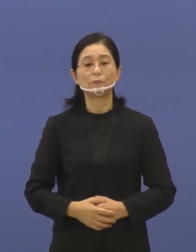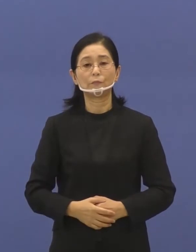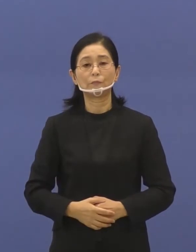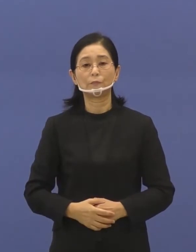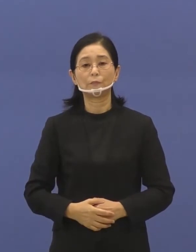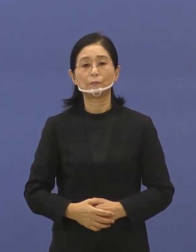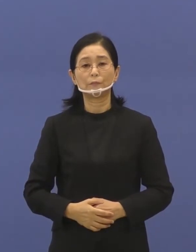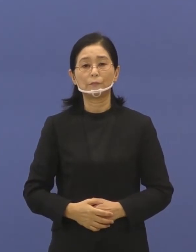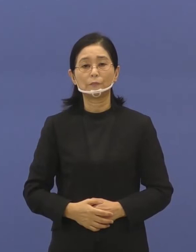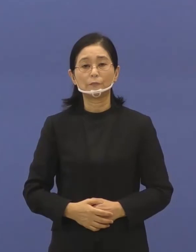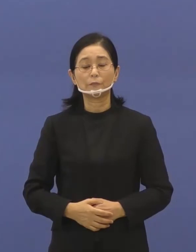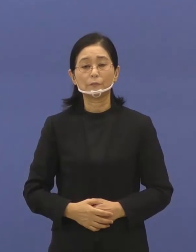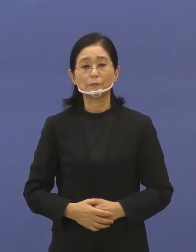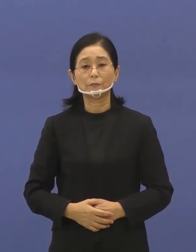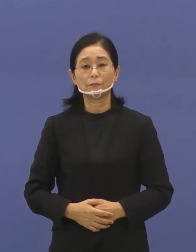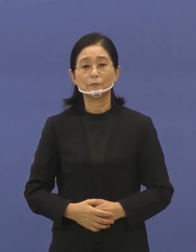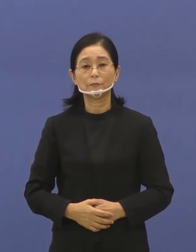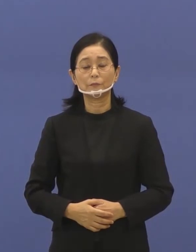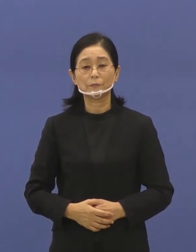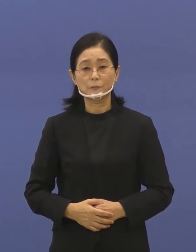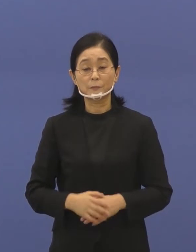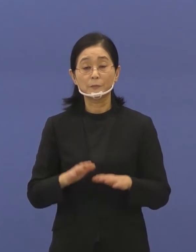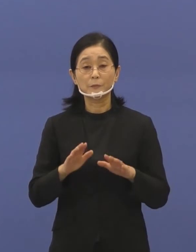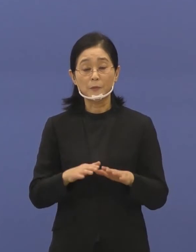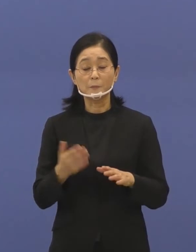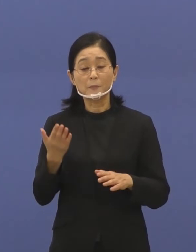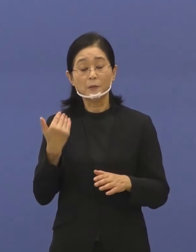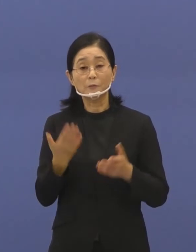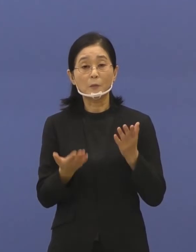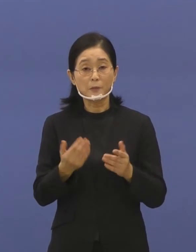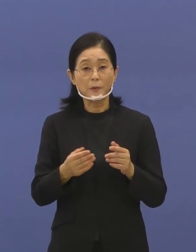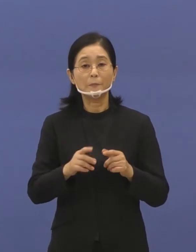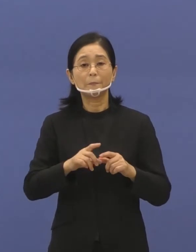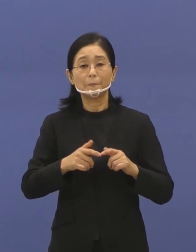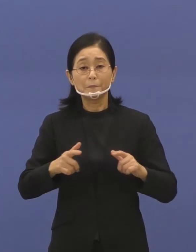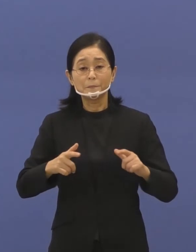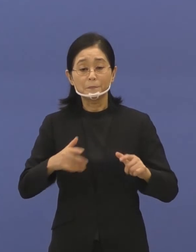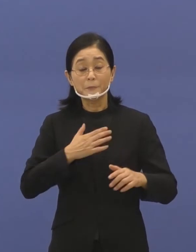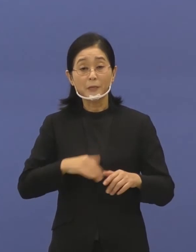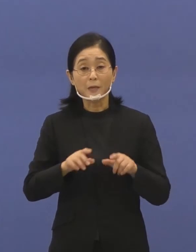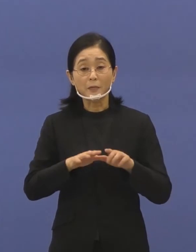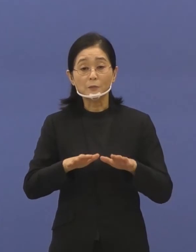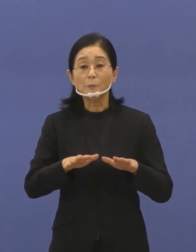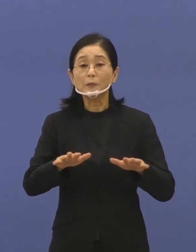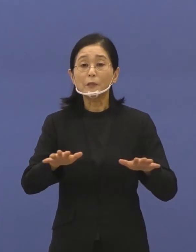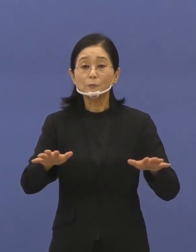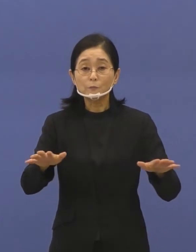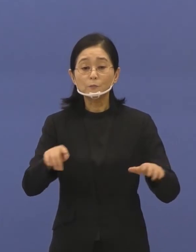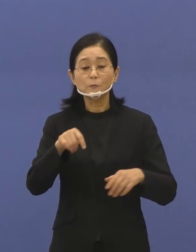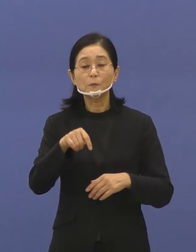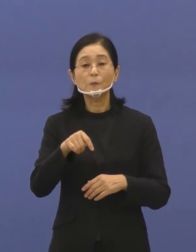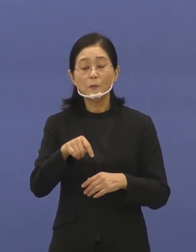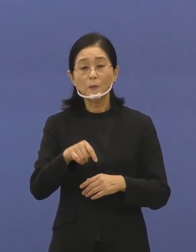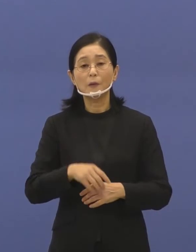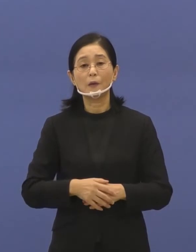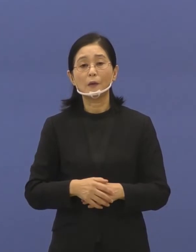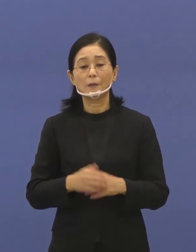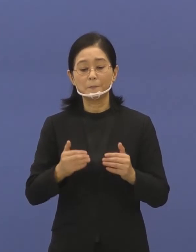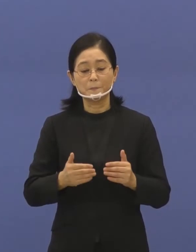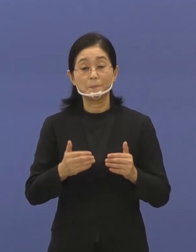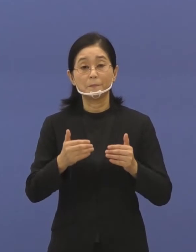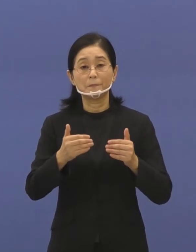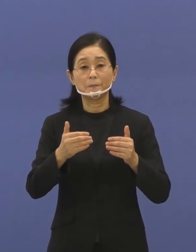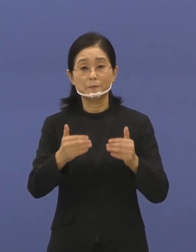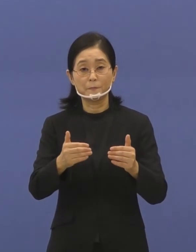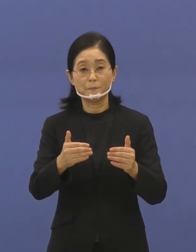のより知られるようになり理解も深まっているっていうことは前進